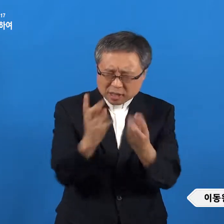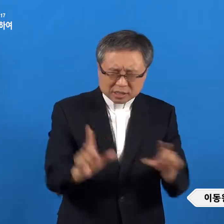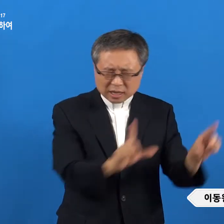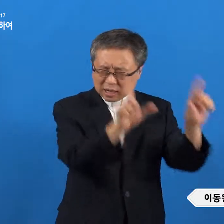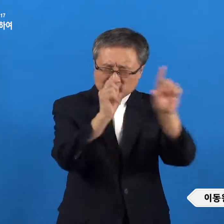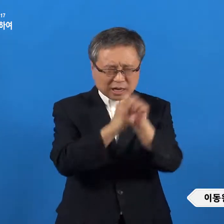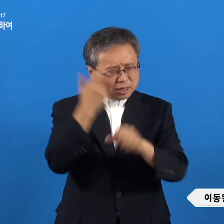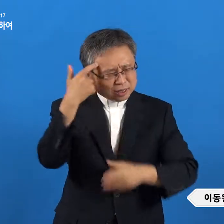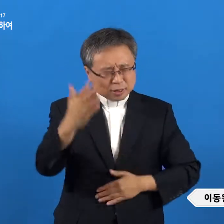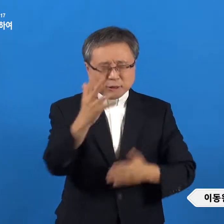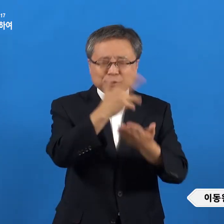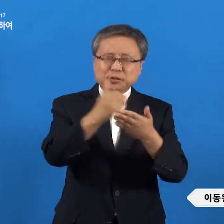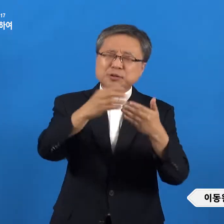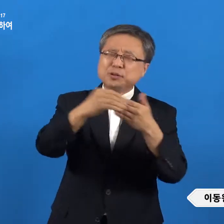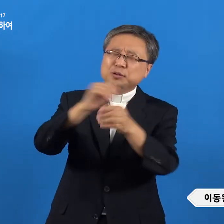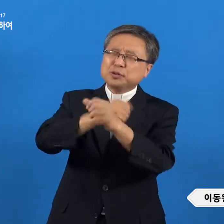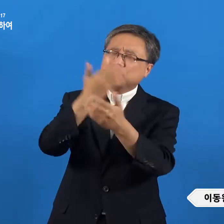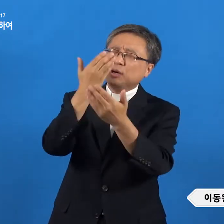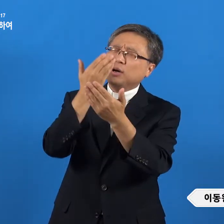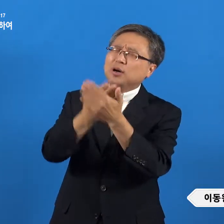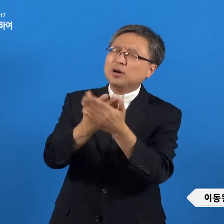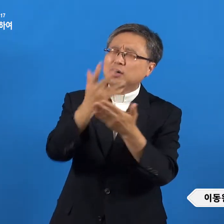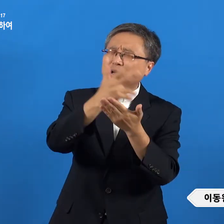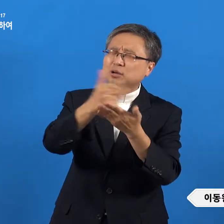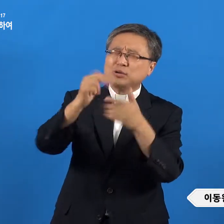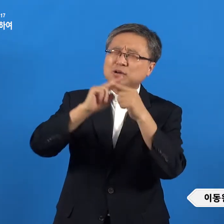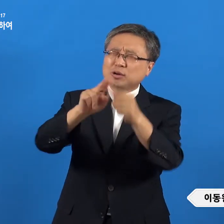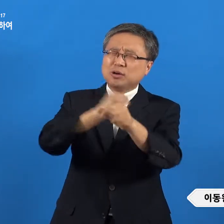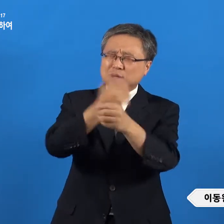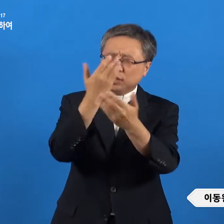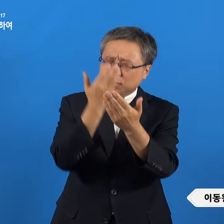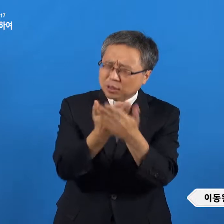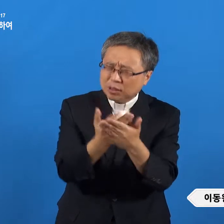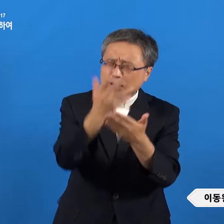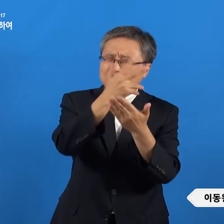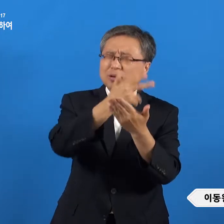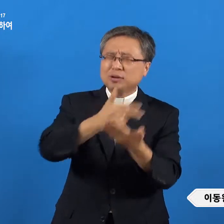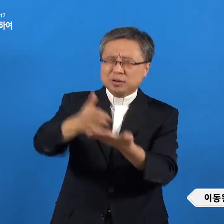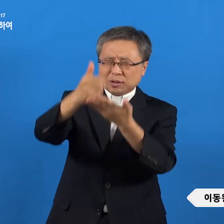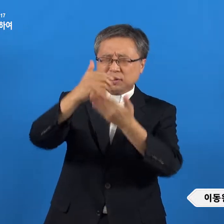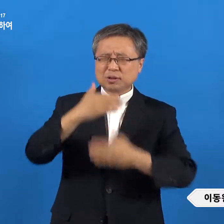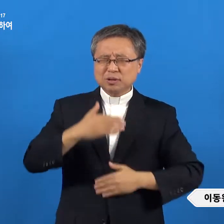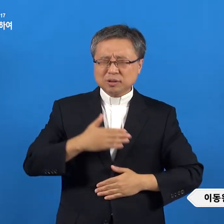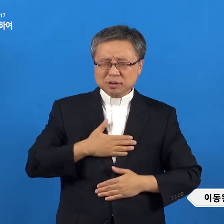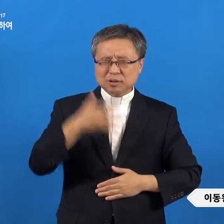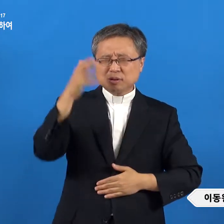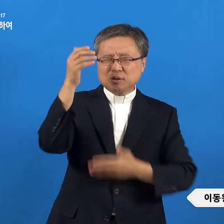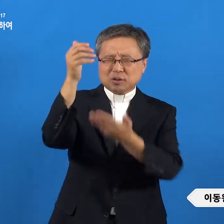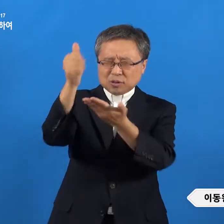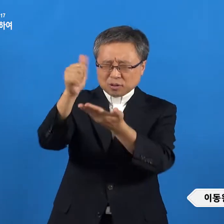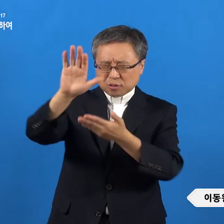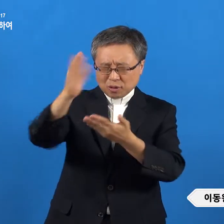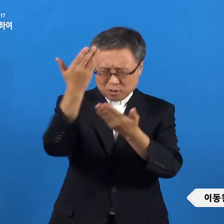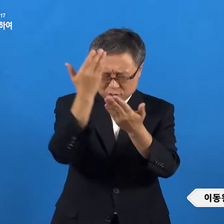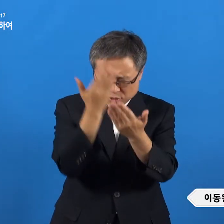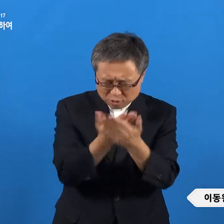주님 인도해 주세요. 주님 함께 해 주세요. 주님 내 주인이 되어 주시옵소서. 우리 함께